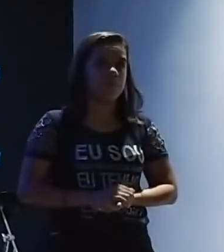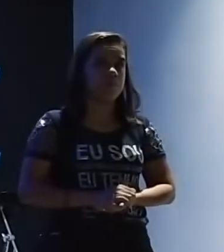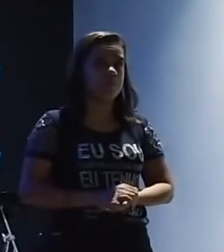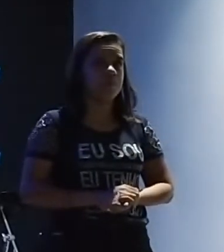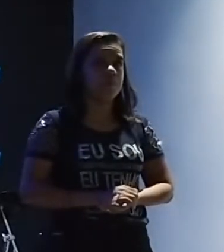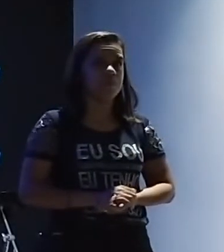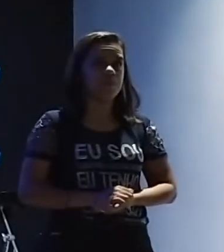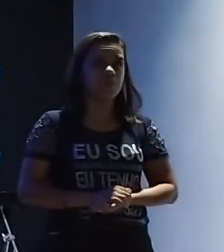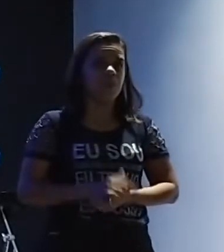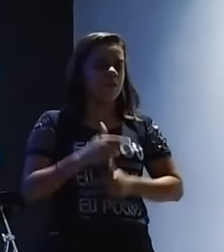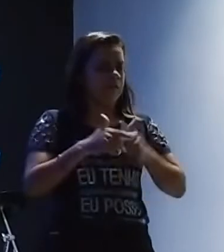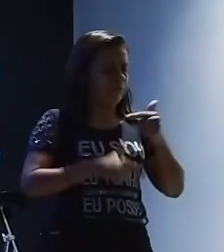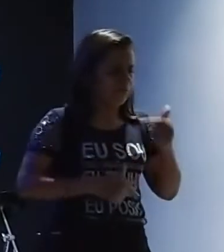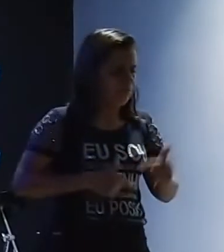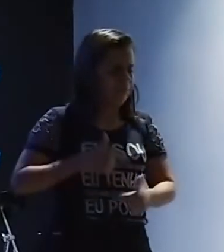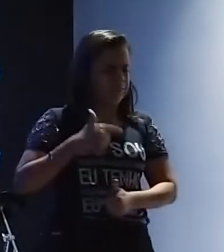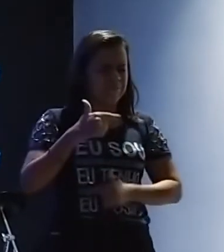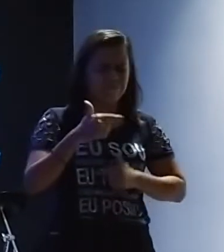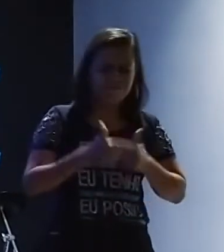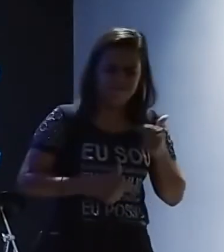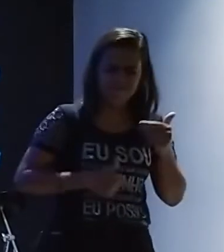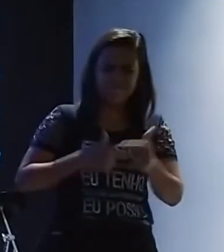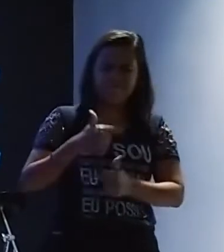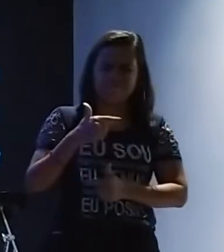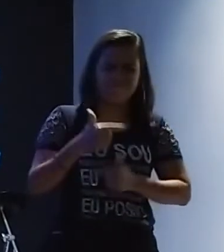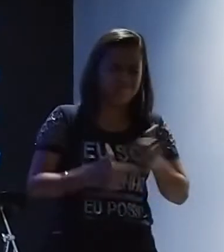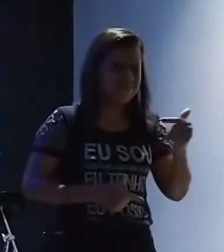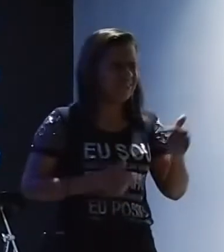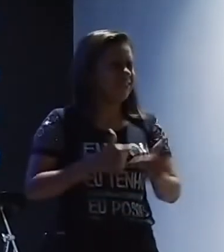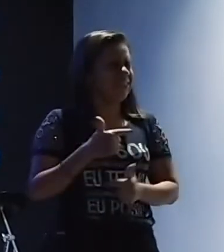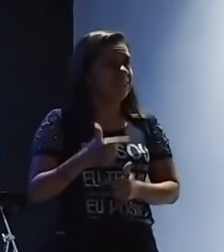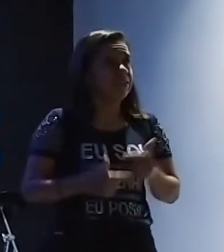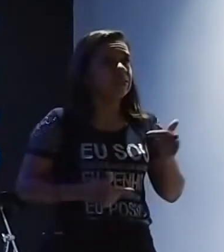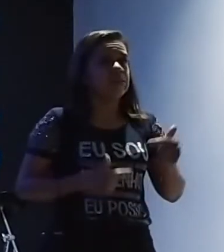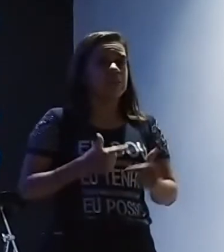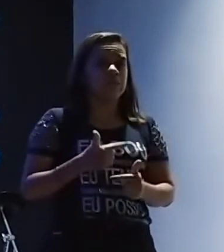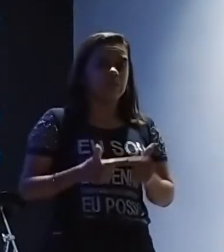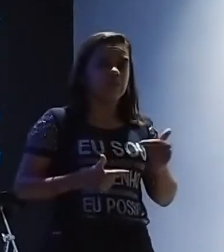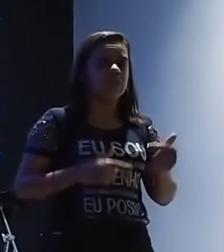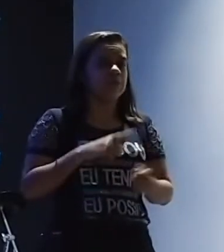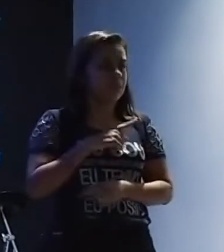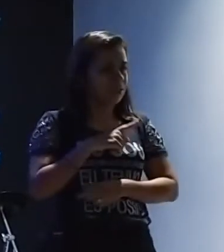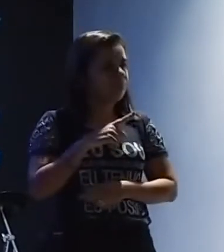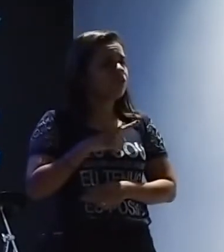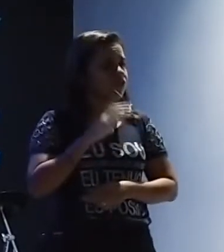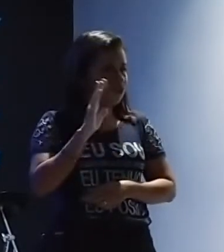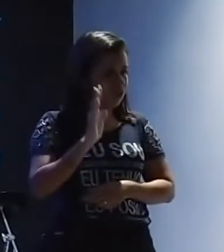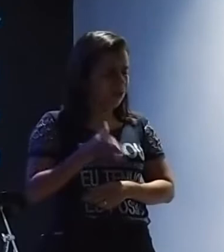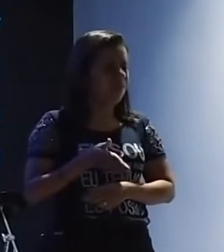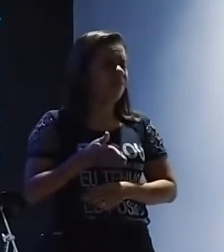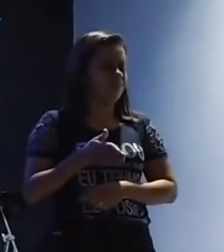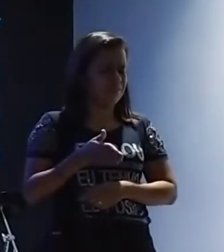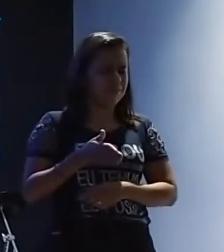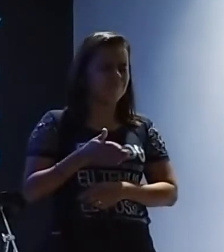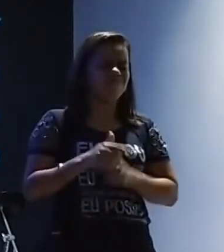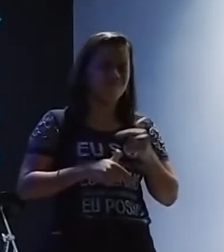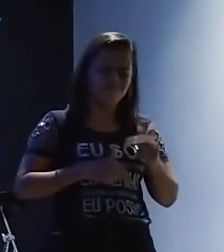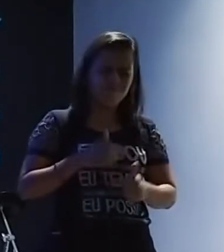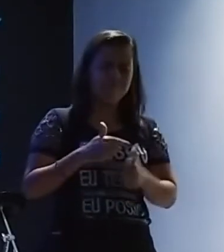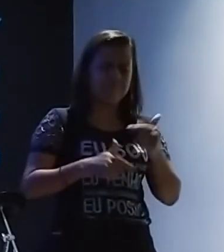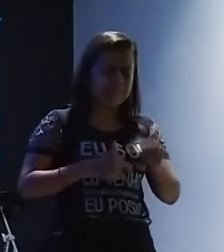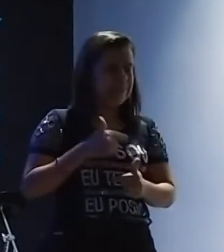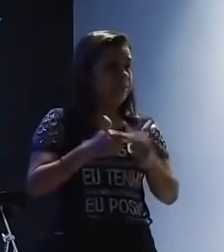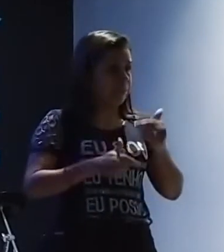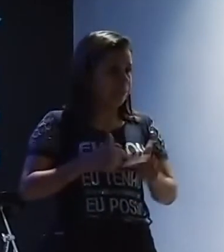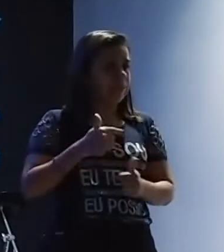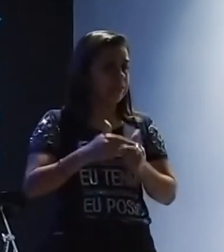Quantas lutas, quantas provas nós mesmos já passamos, estamos passando e